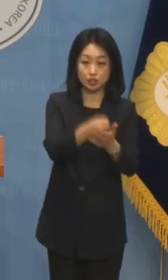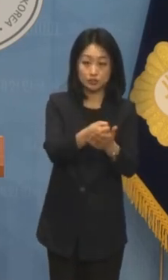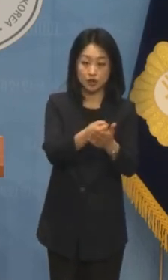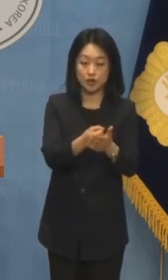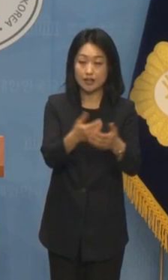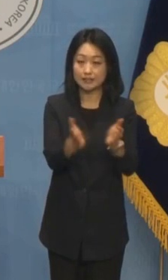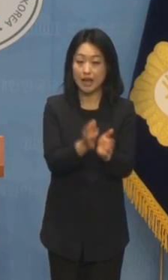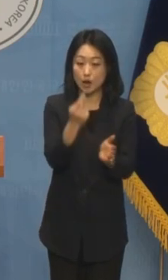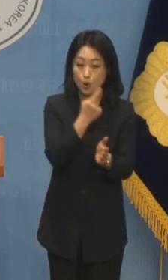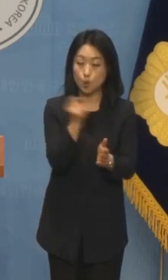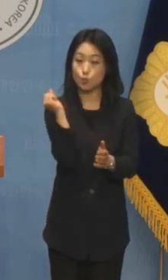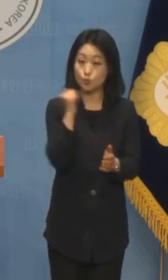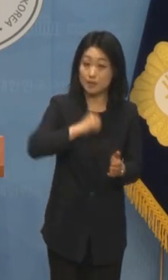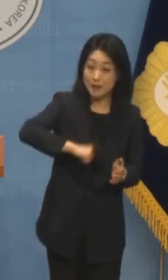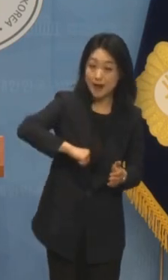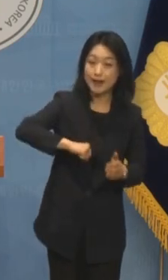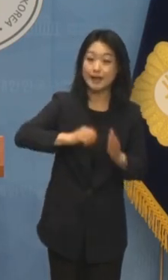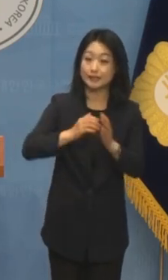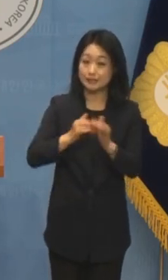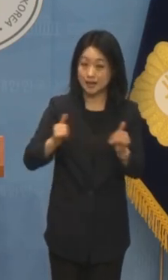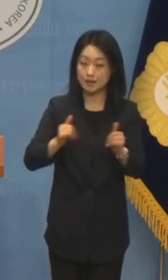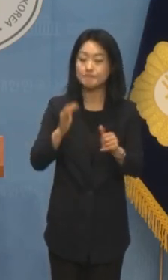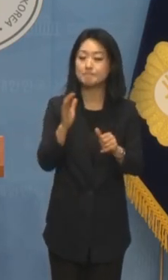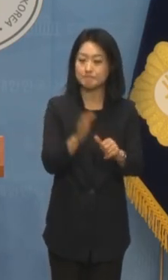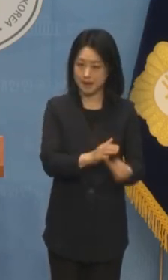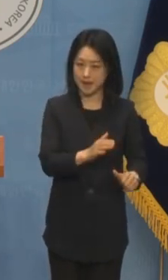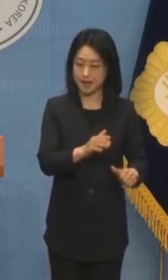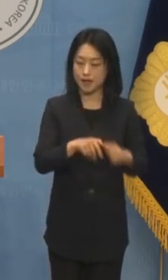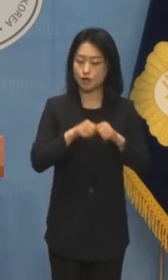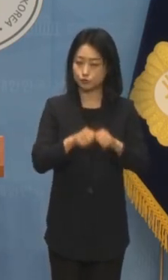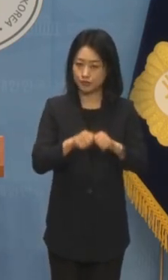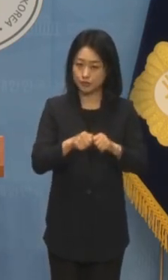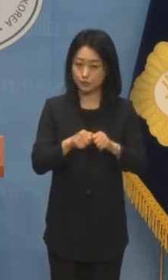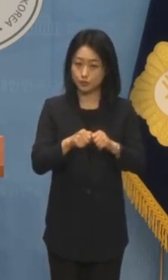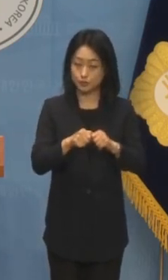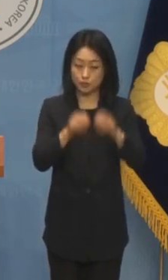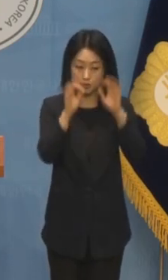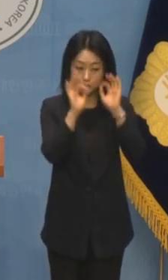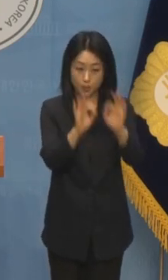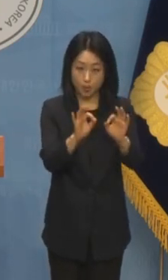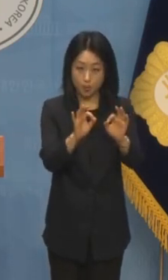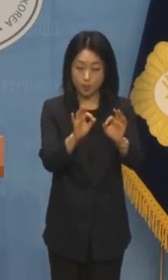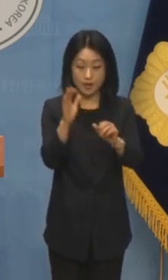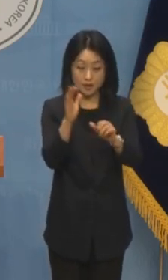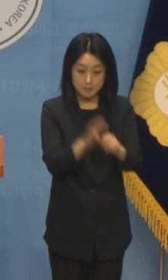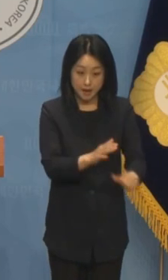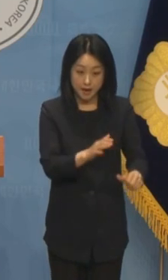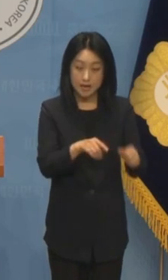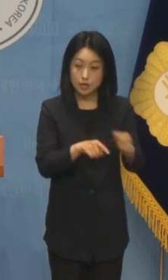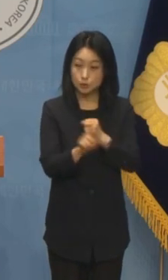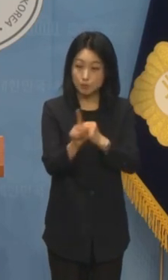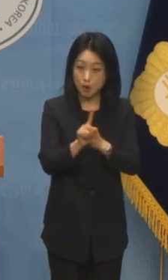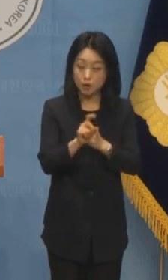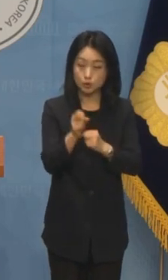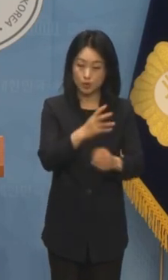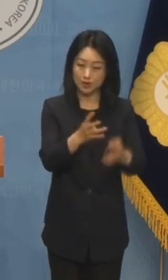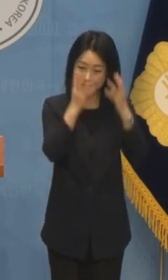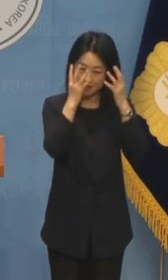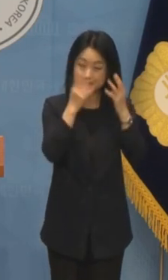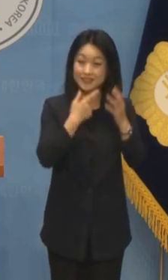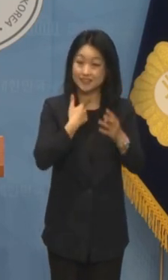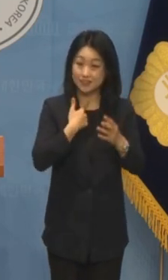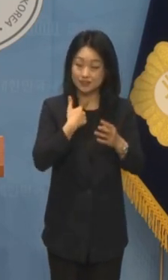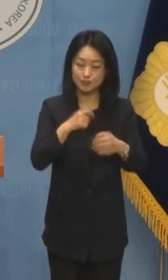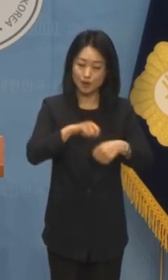위반한 자에 대한 규정을 현실하고 구체화하고 부적격 심사 기준의 징계 경력 보유자 규정을 보완하는